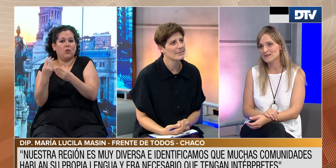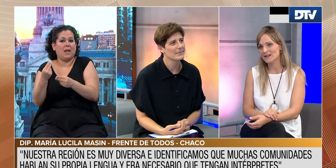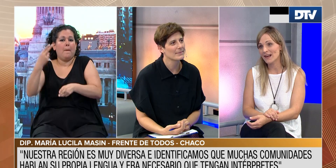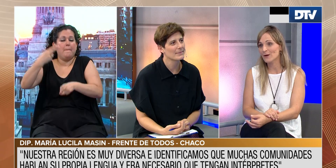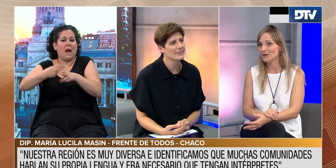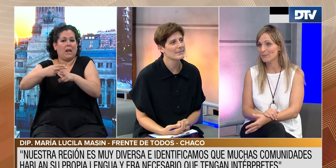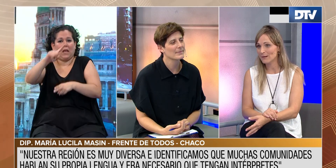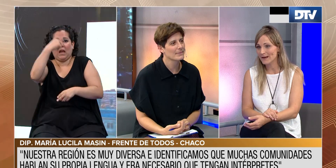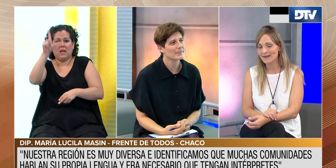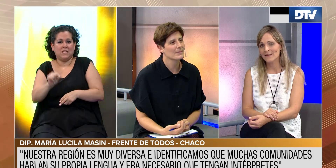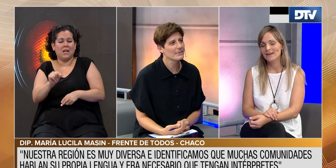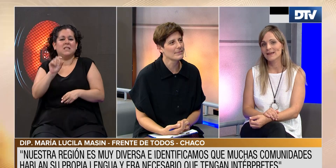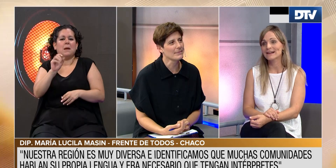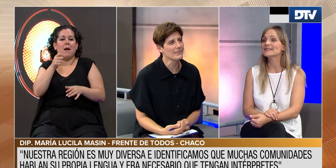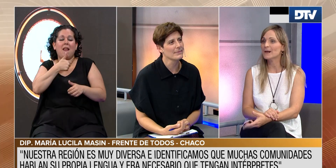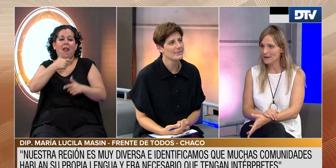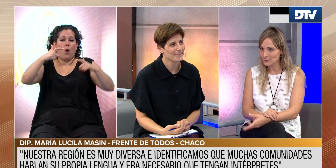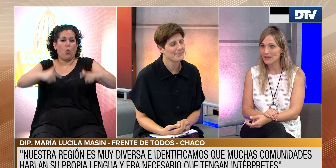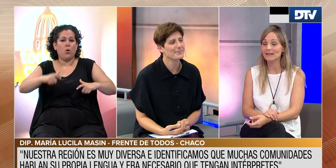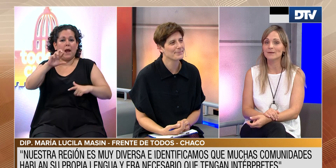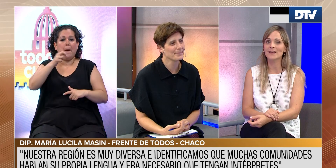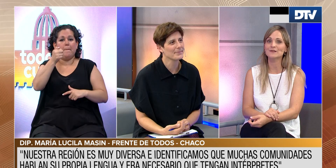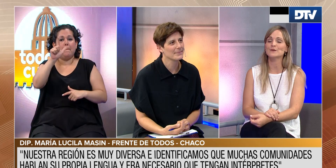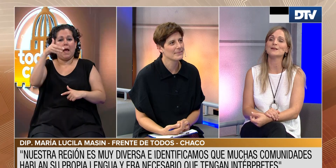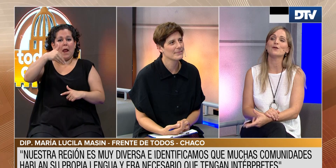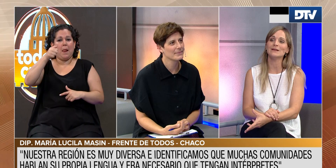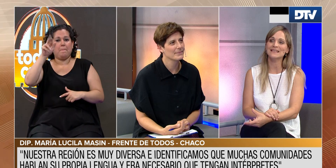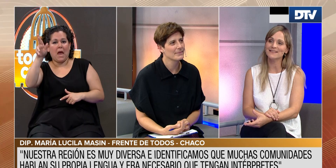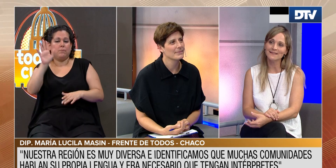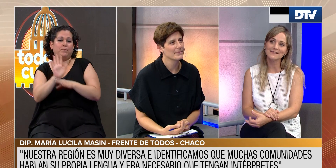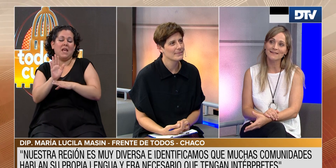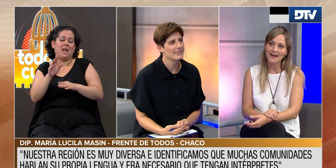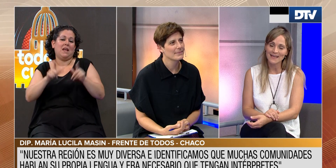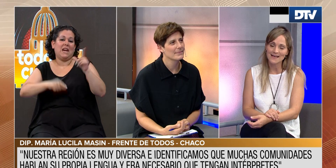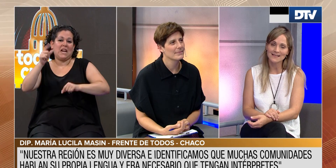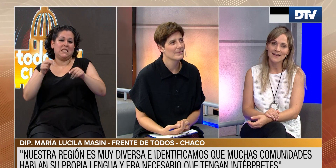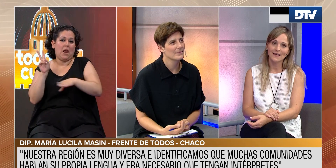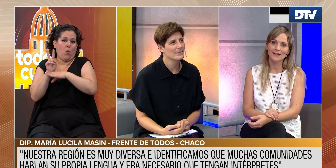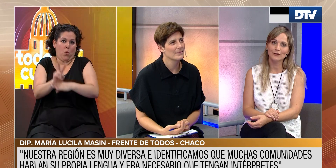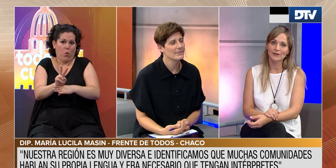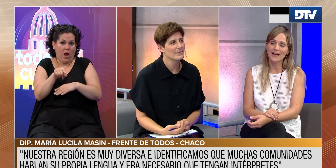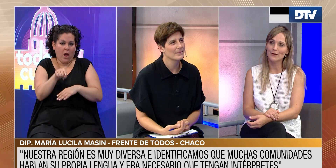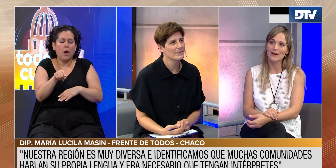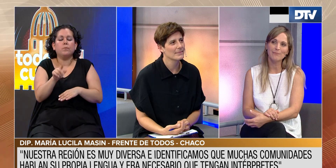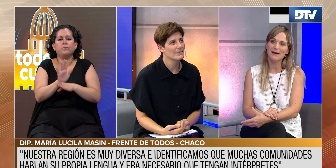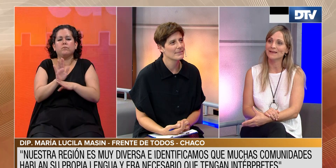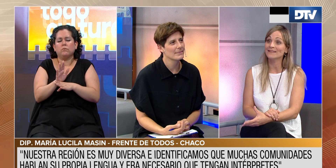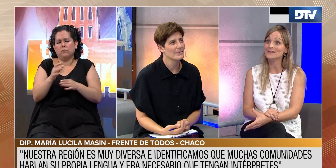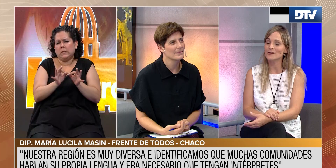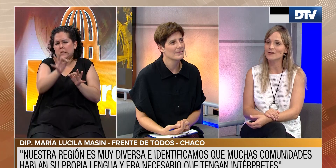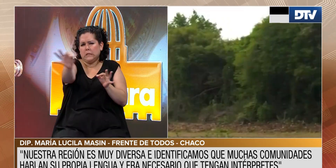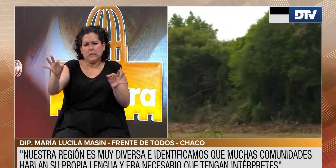Parque Nacional Laguna del Palmar, que es reserva natural también, son 5.600 hectáreas, donde hay una